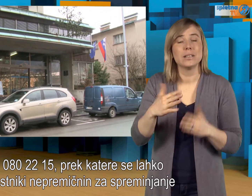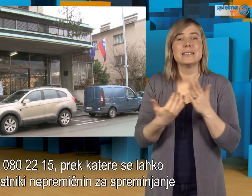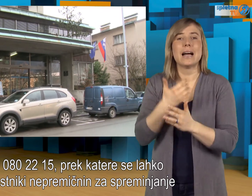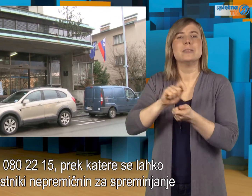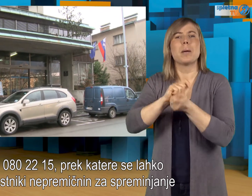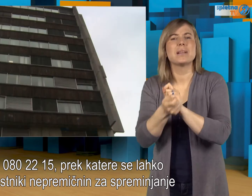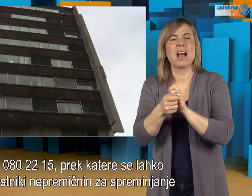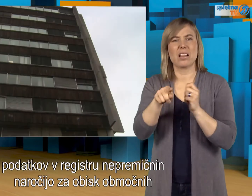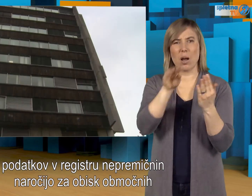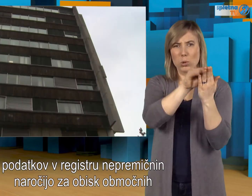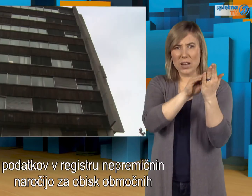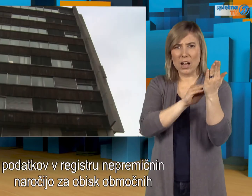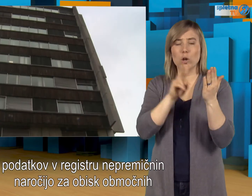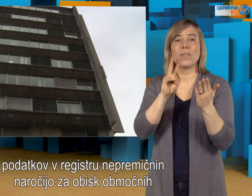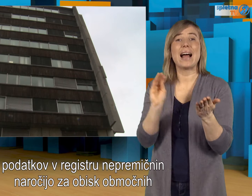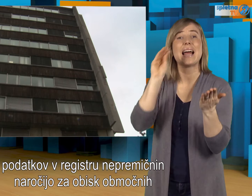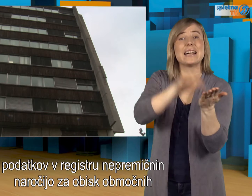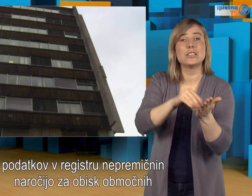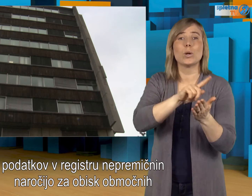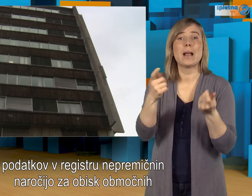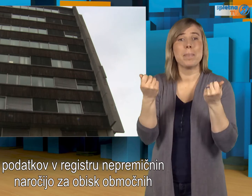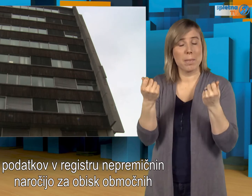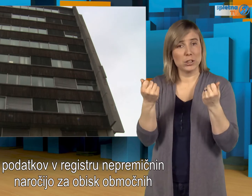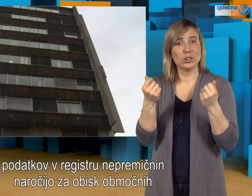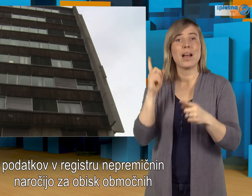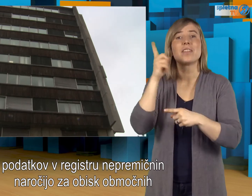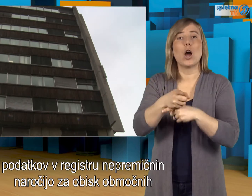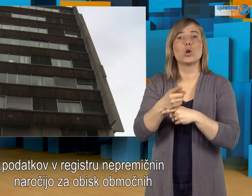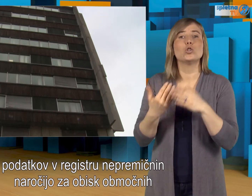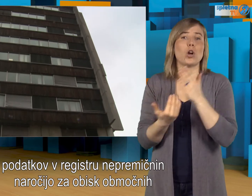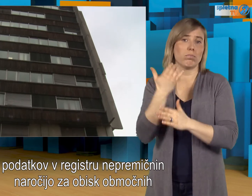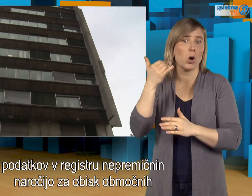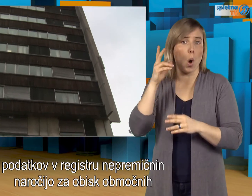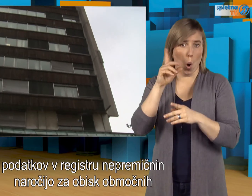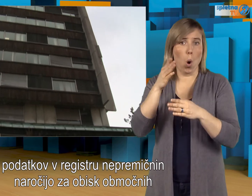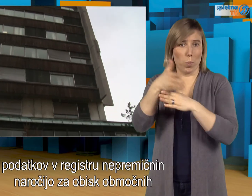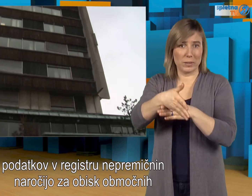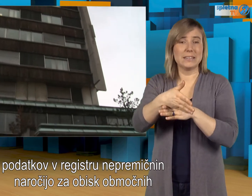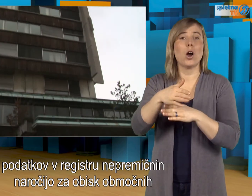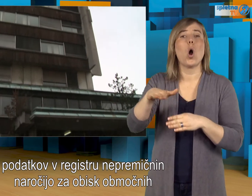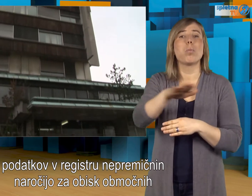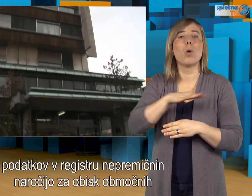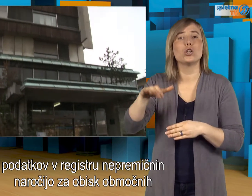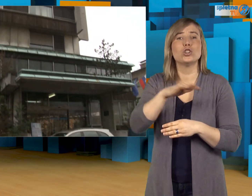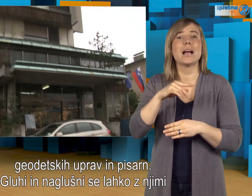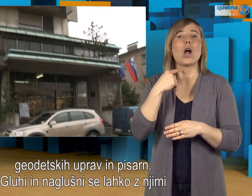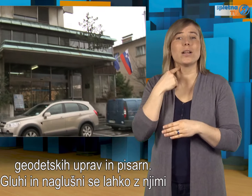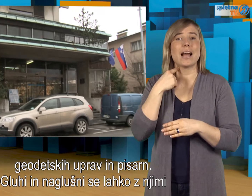v registru nepremičnin naročijo za obisk območnih geodetskih uprav in pisarn.